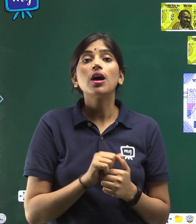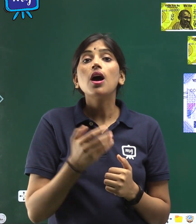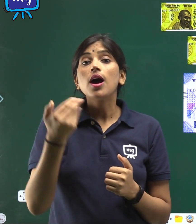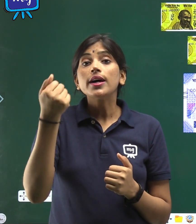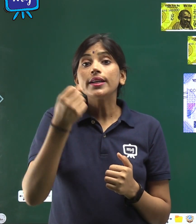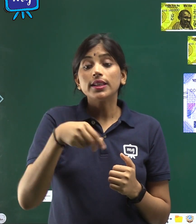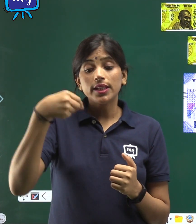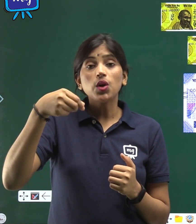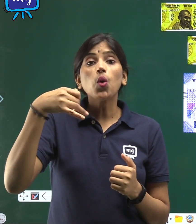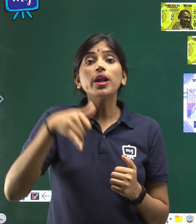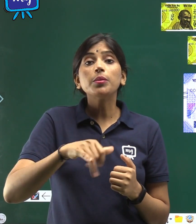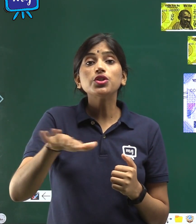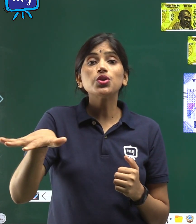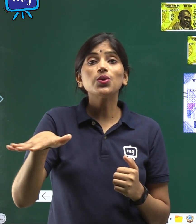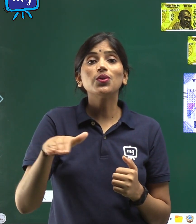नोट हैं बच्चों?